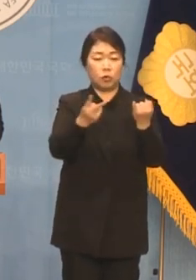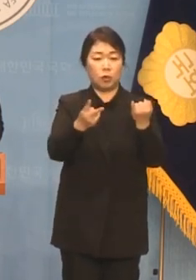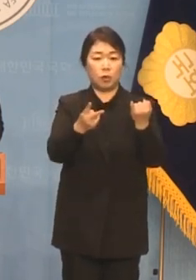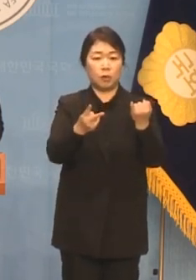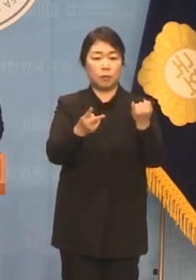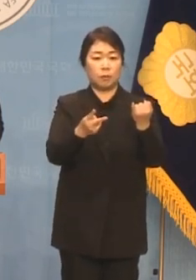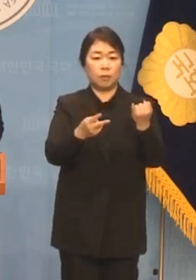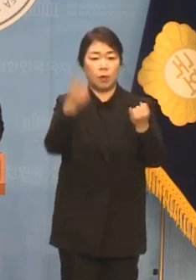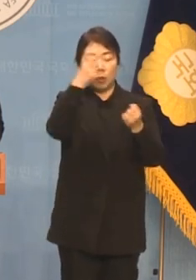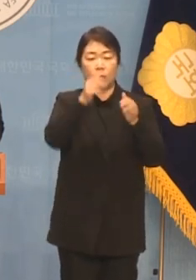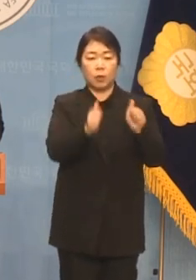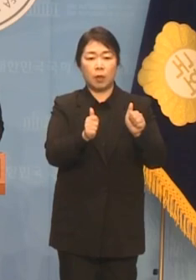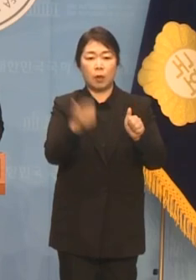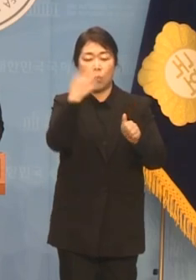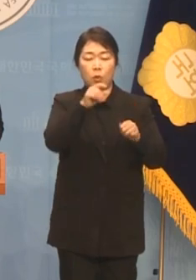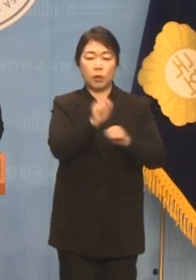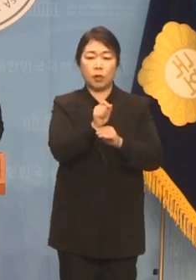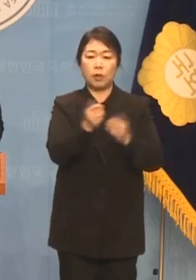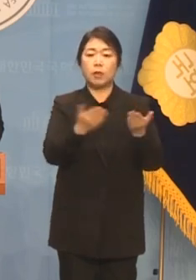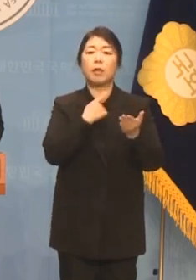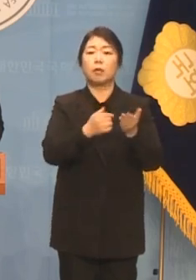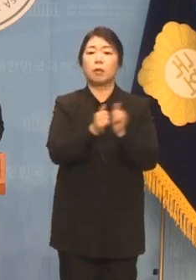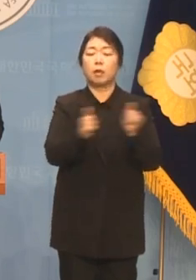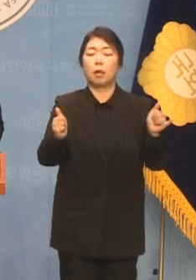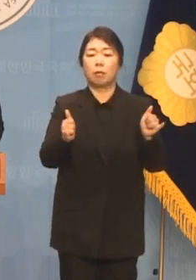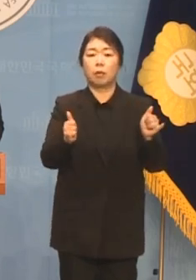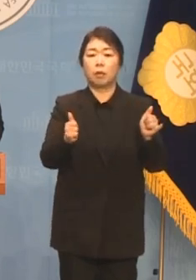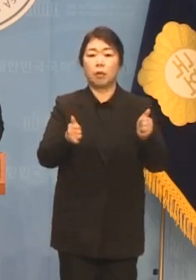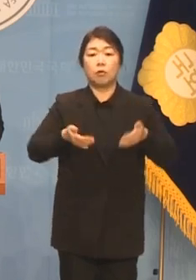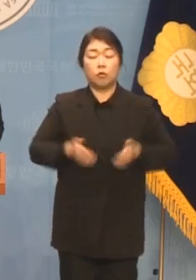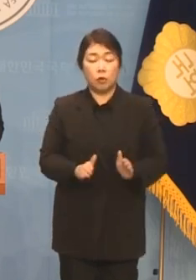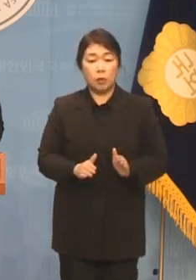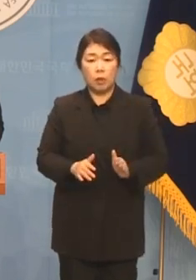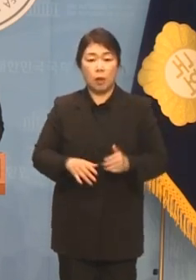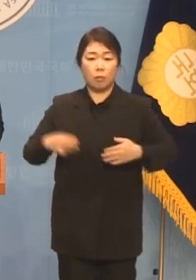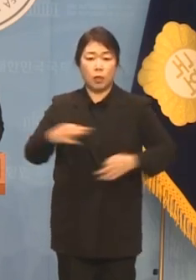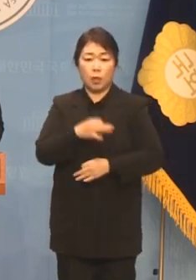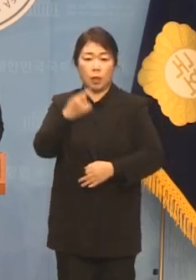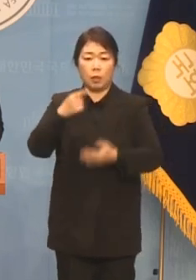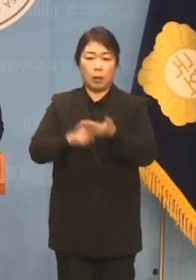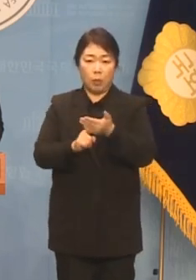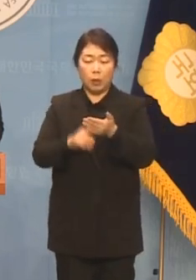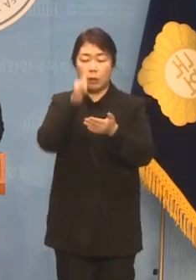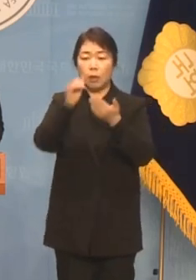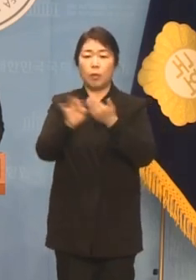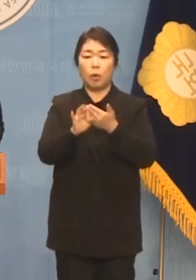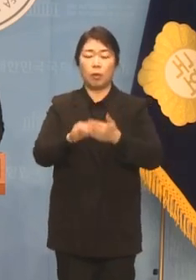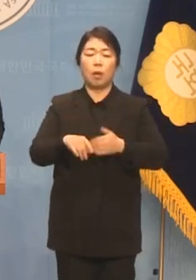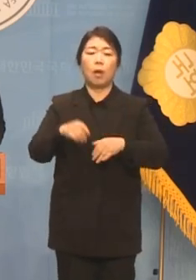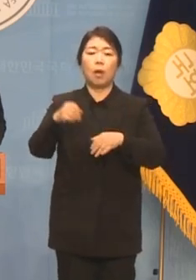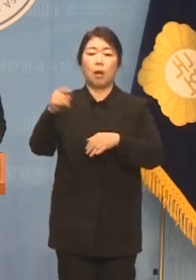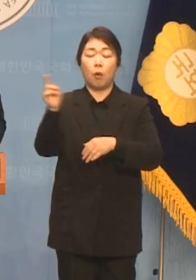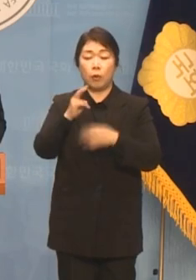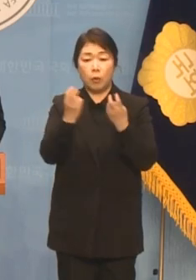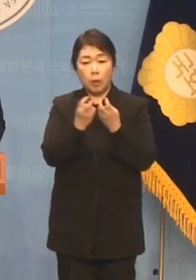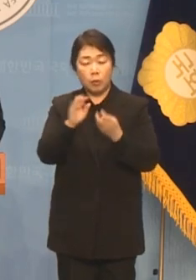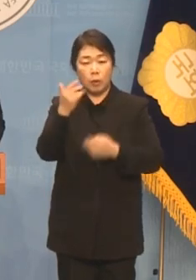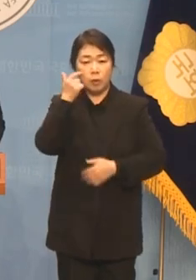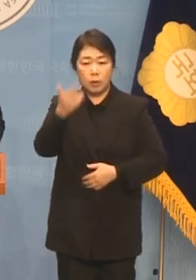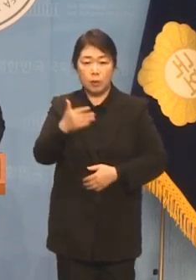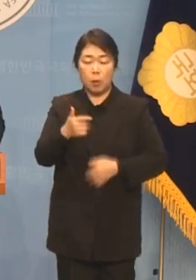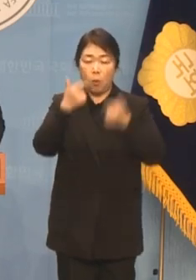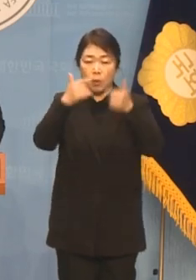22억원에 대해서 논의를 했다면 어떻게 논의 했는지 밝혀야 할 것입니다 거액